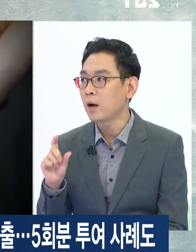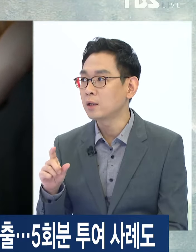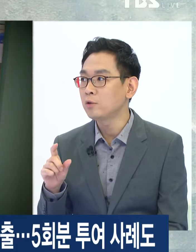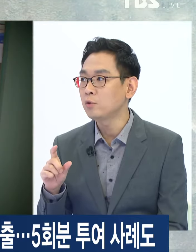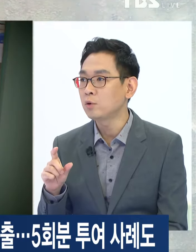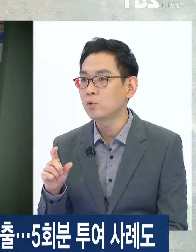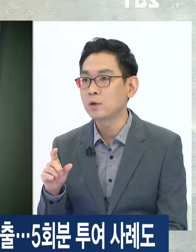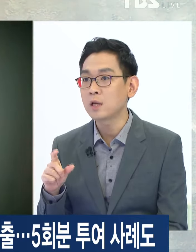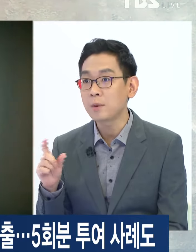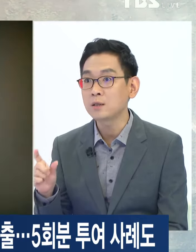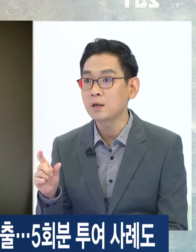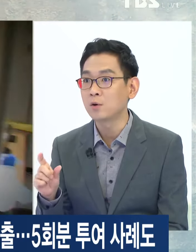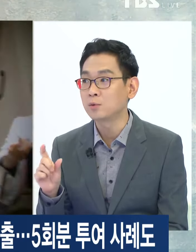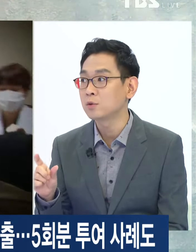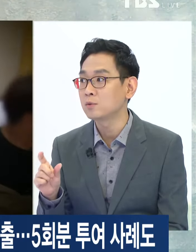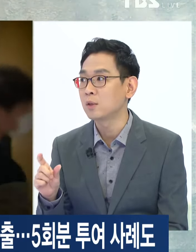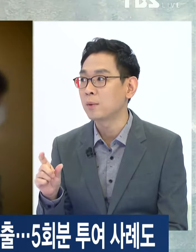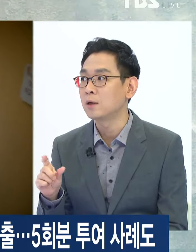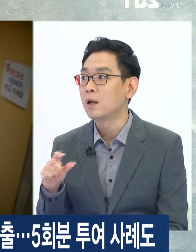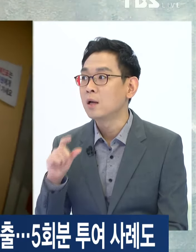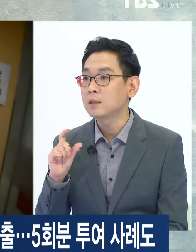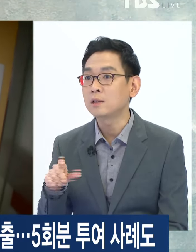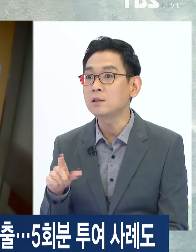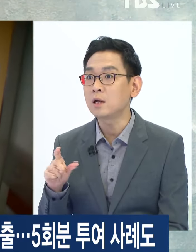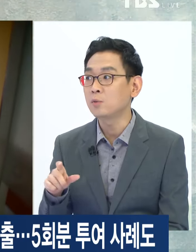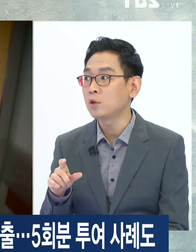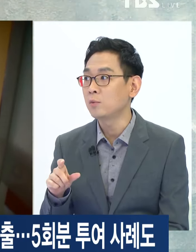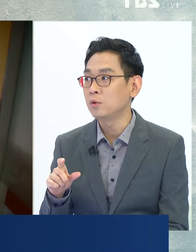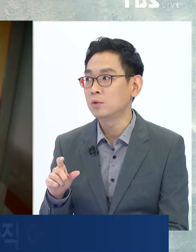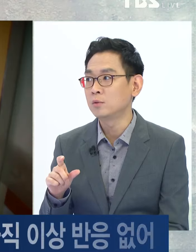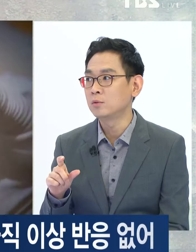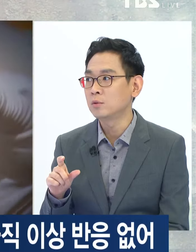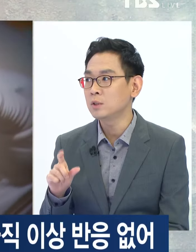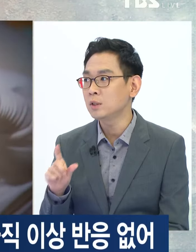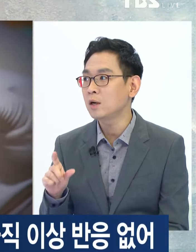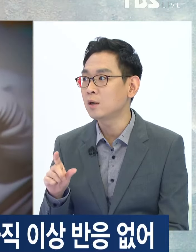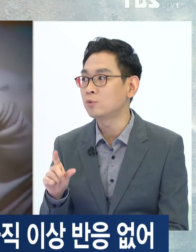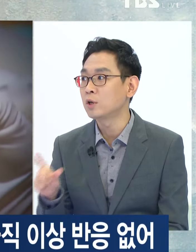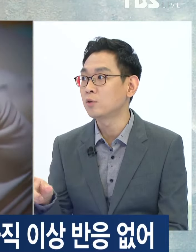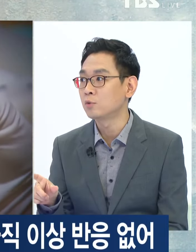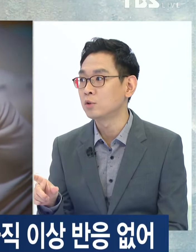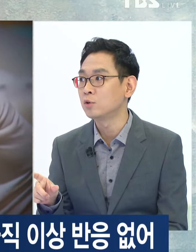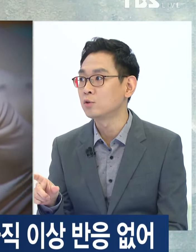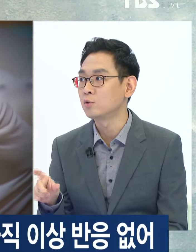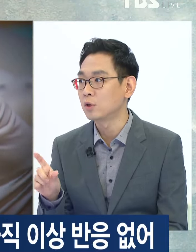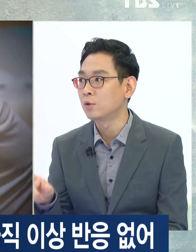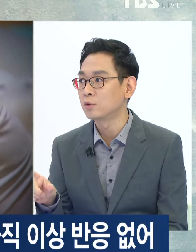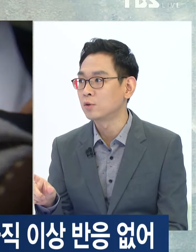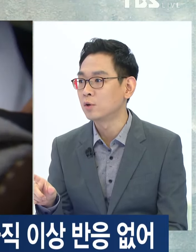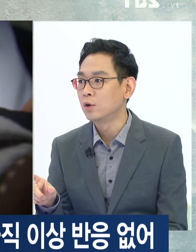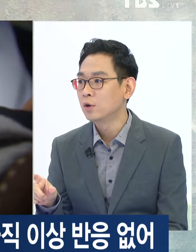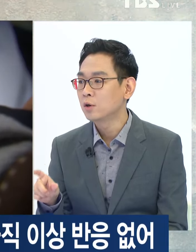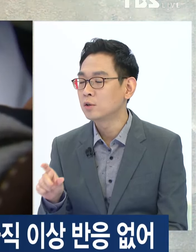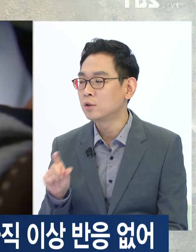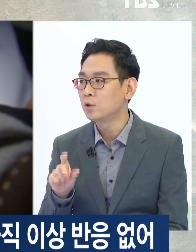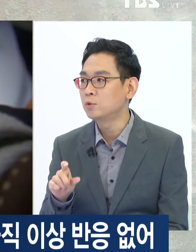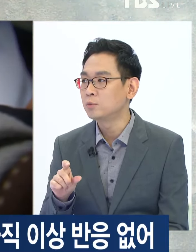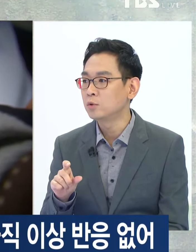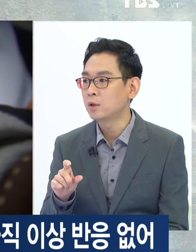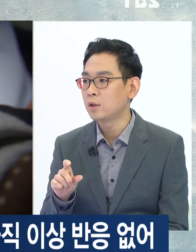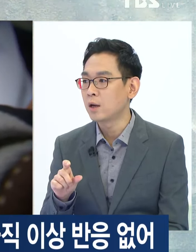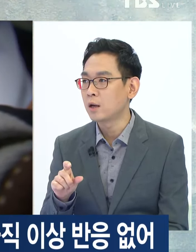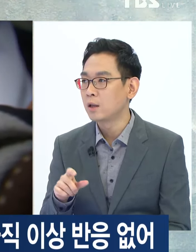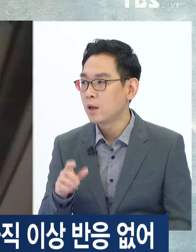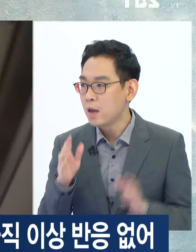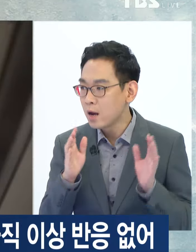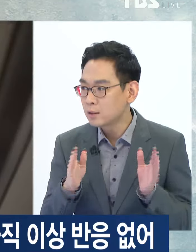다행히 이제 과다 투여를 통한 사망 사례는 없었습니다만은 자칫 잘못하면은 심각한 부작용으로 이어질 수도 있거든요. 예. 그러니까 이제 그런